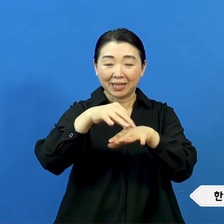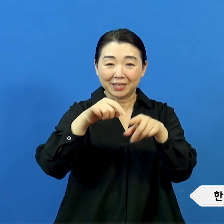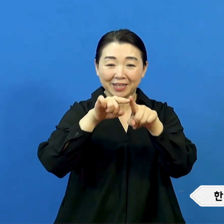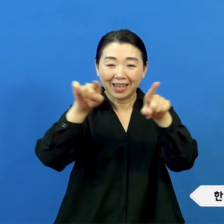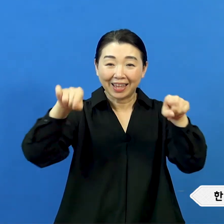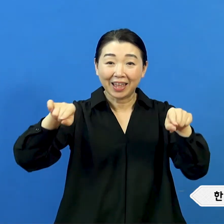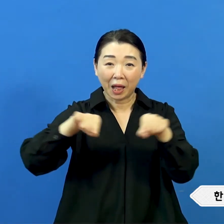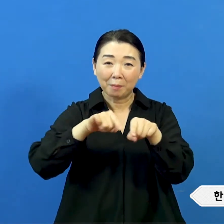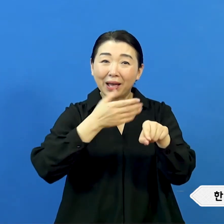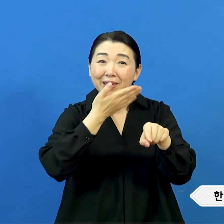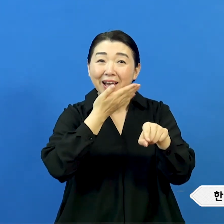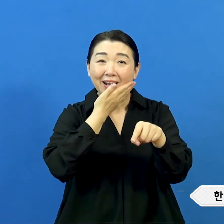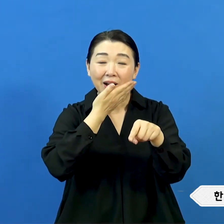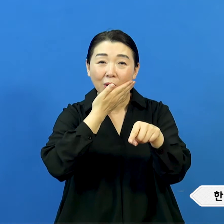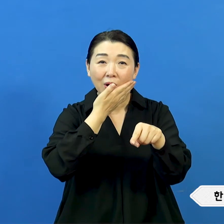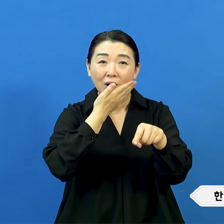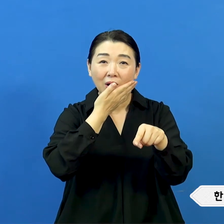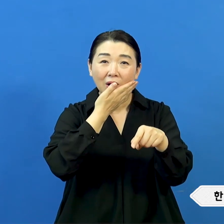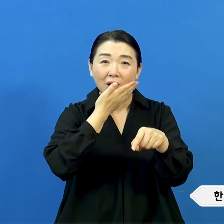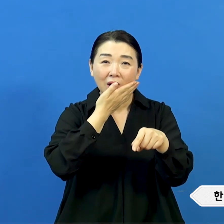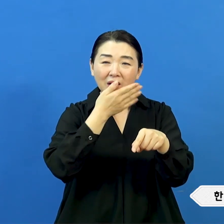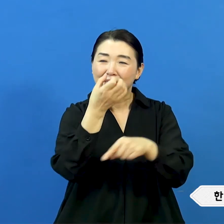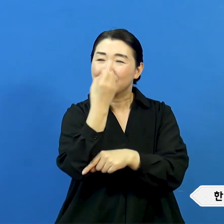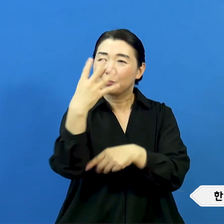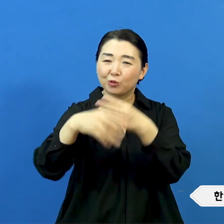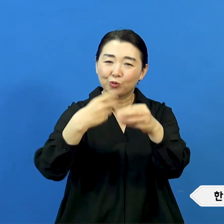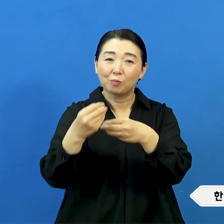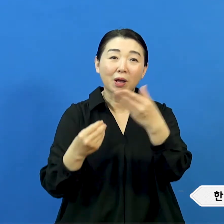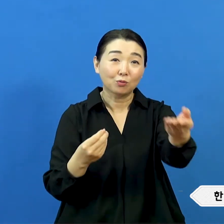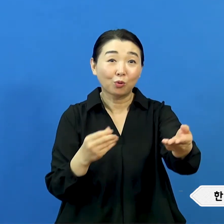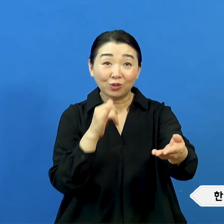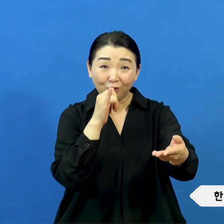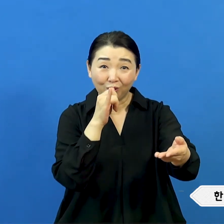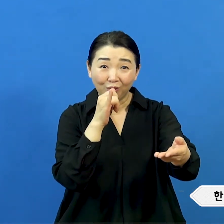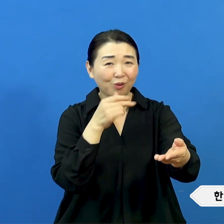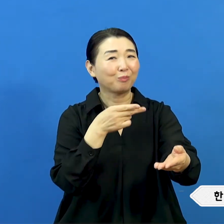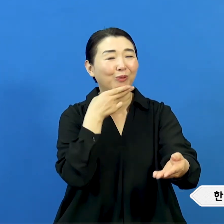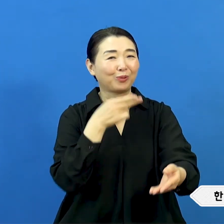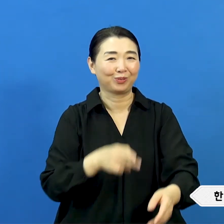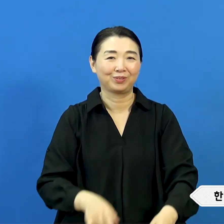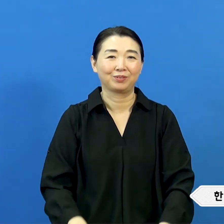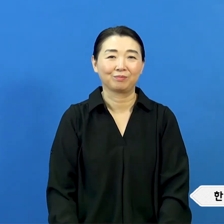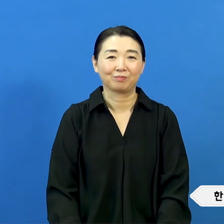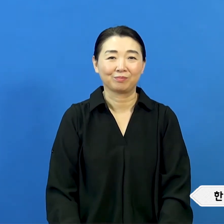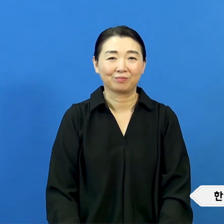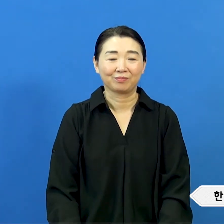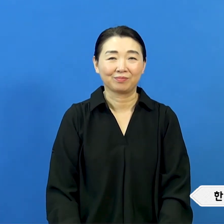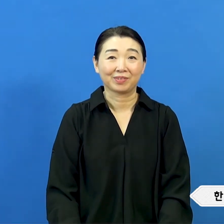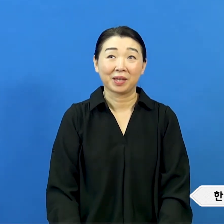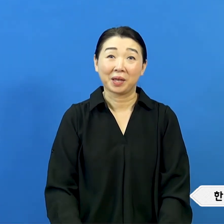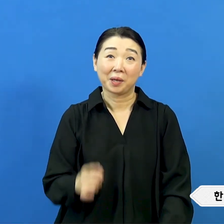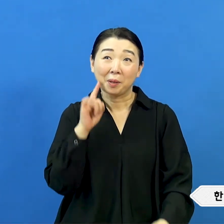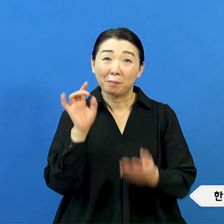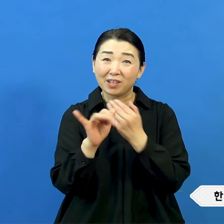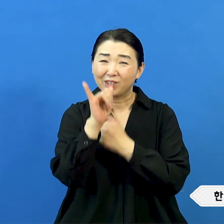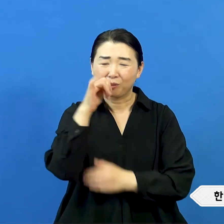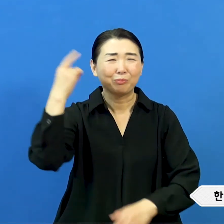그게 아까워가지고 신문지에 둘둘 말아가지고 주는 사람이 있겠습니까? 있다면